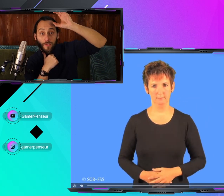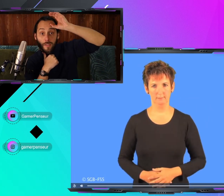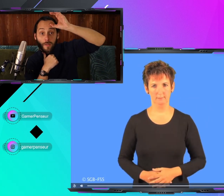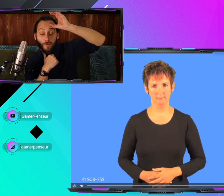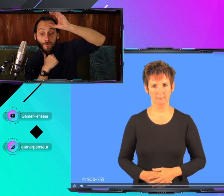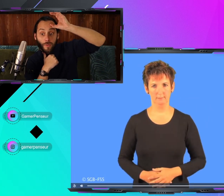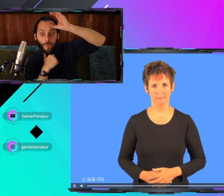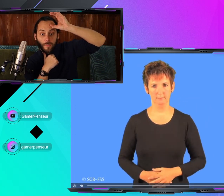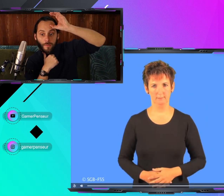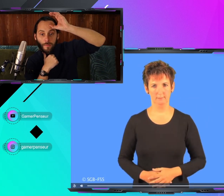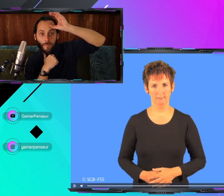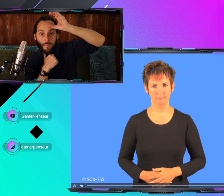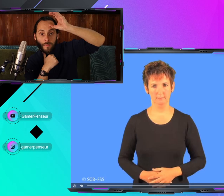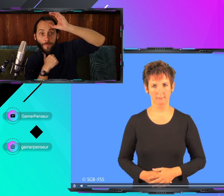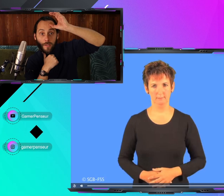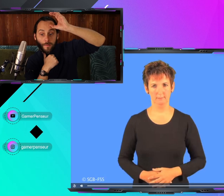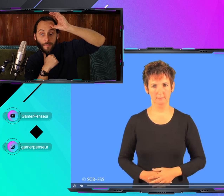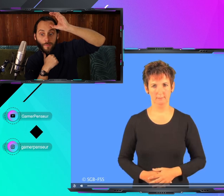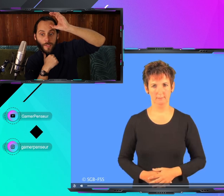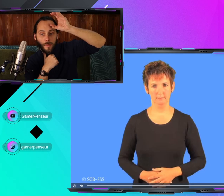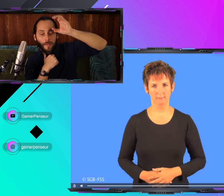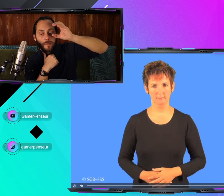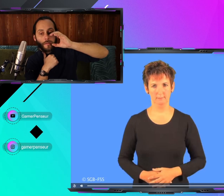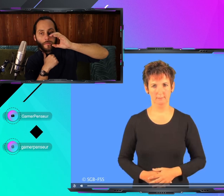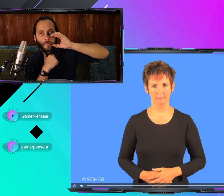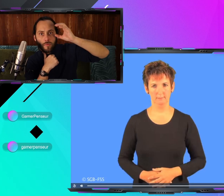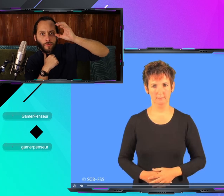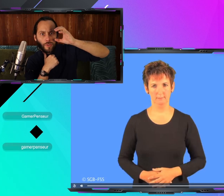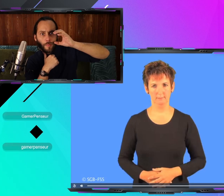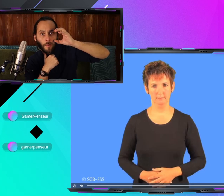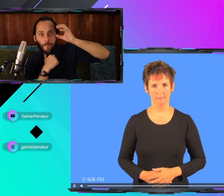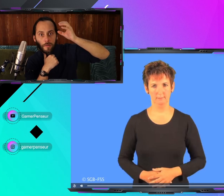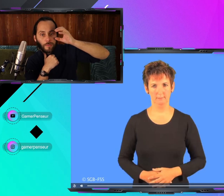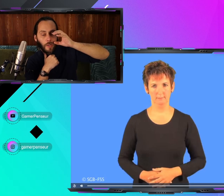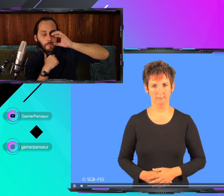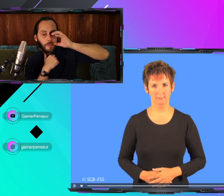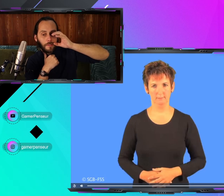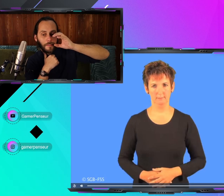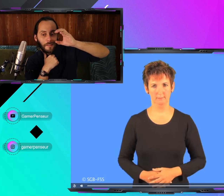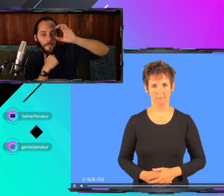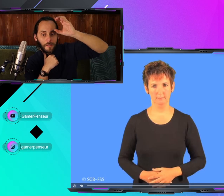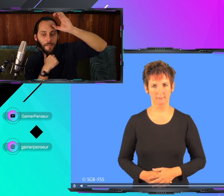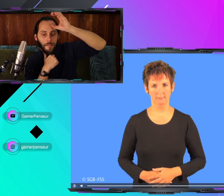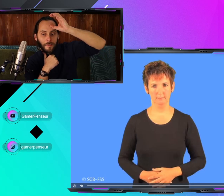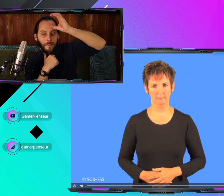Station de ski connue hein, en Valais, en Suisse. En Suisse, je sais pas, en Valais en tout cas.